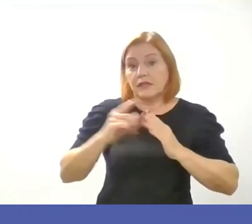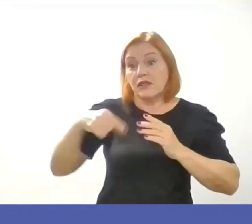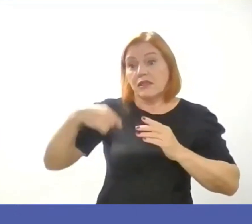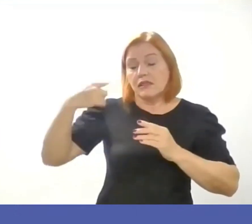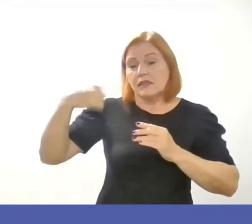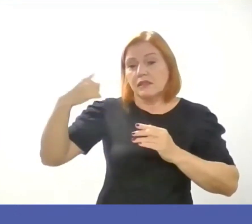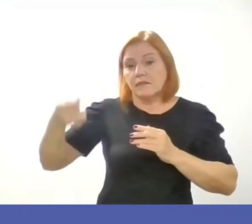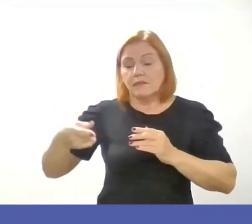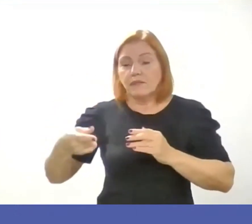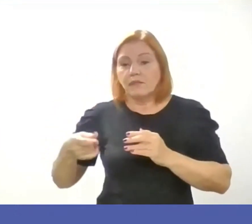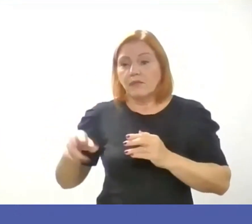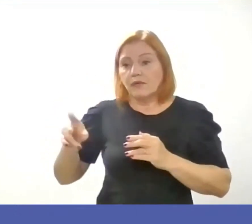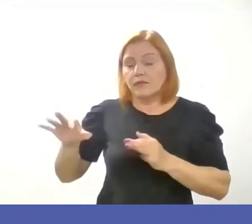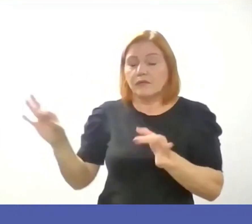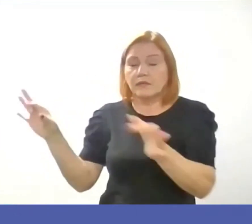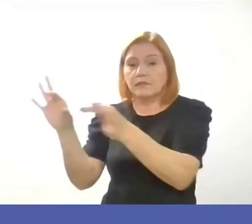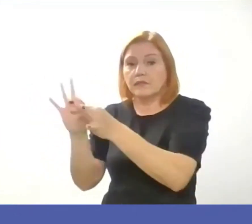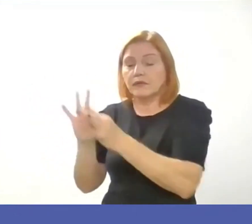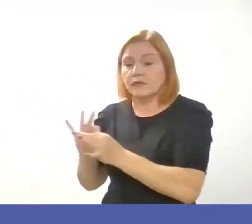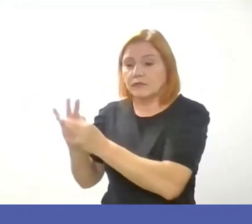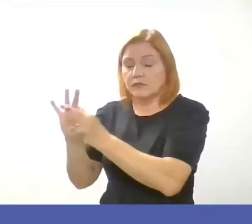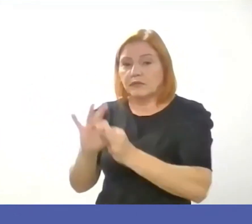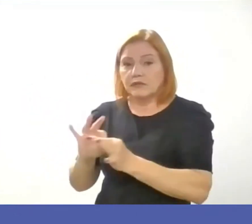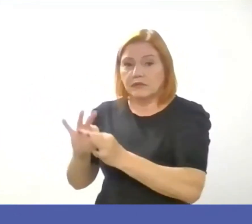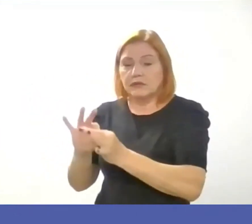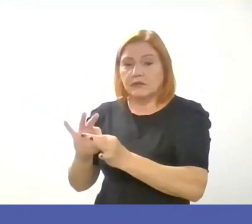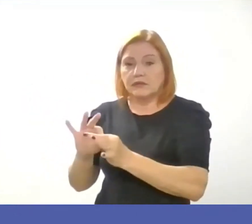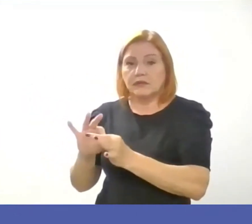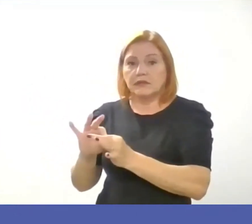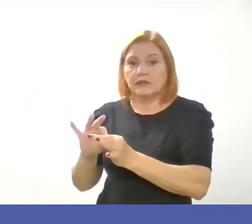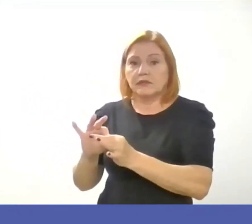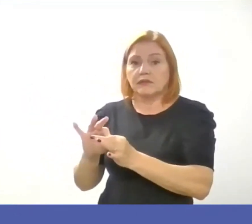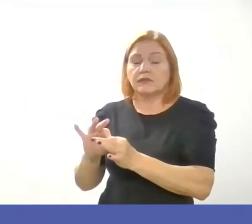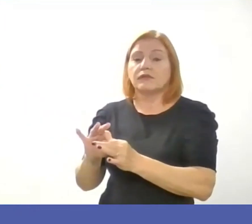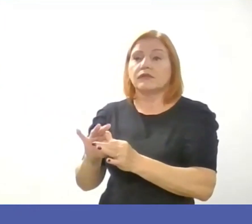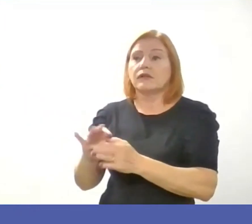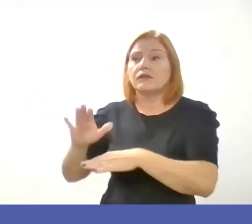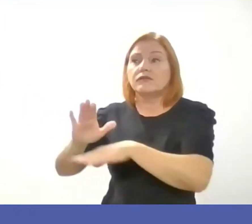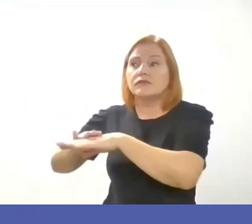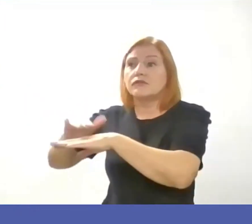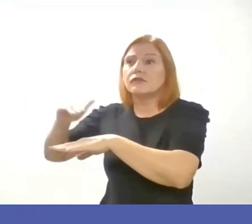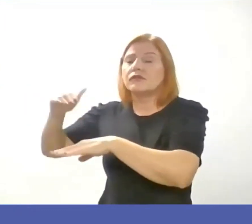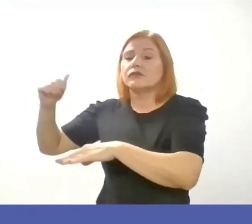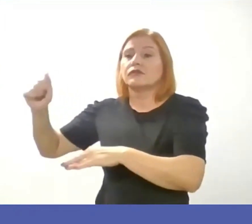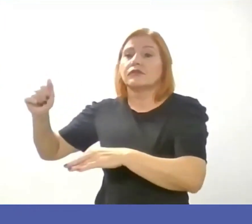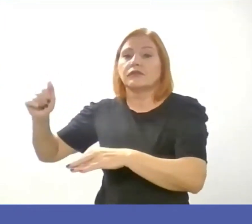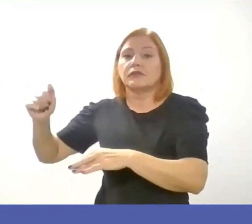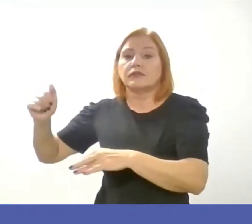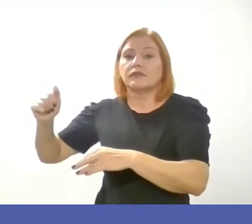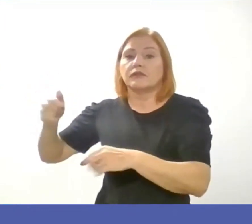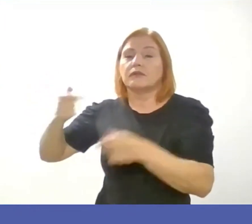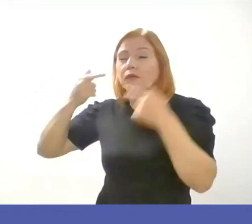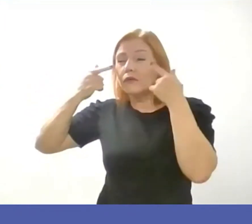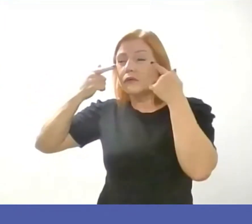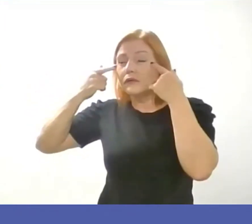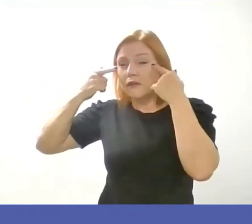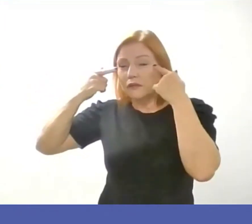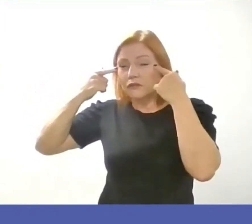dos irmãos unidos, o Senhor levantou o Watchman Nee na China. E Ele revelou ao Watchman